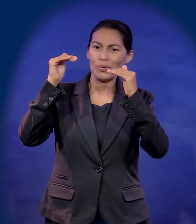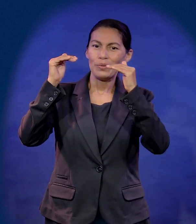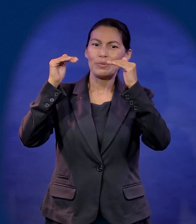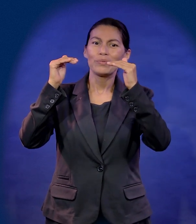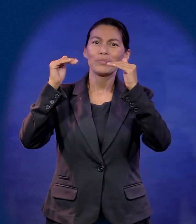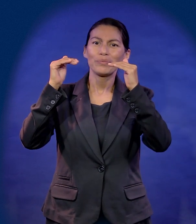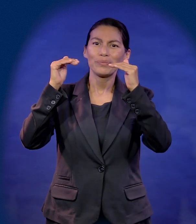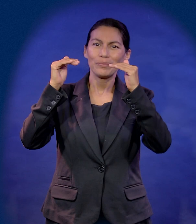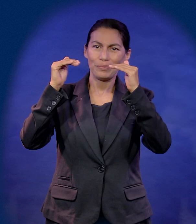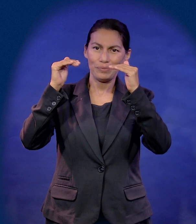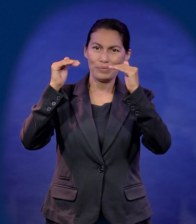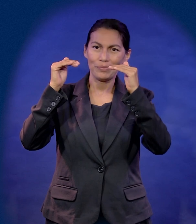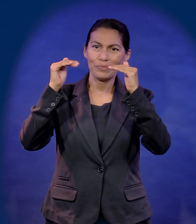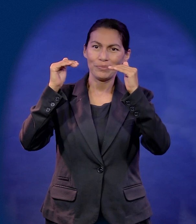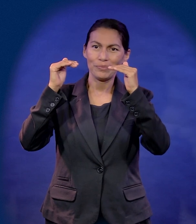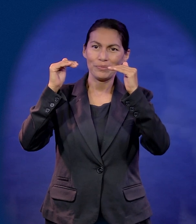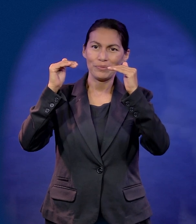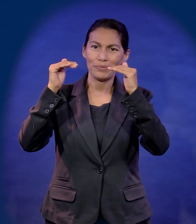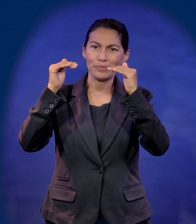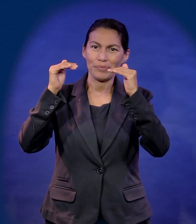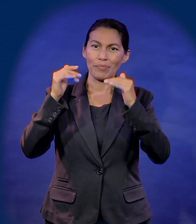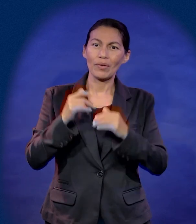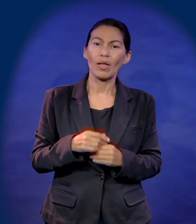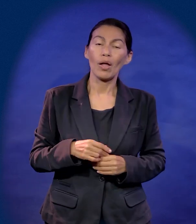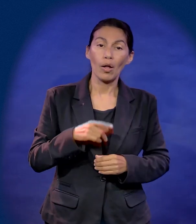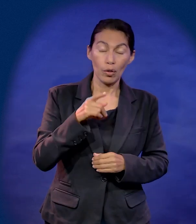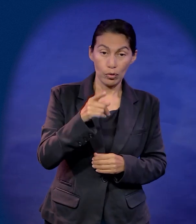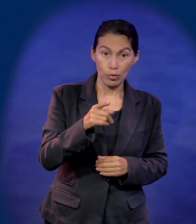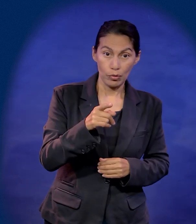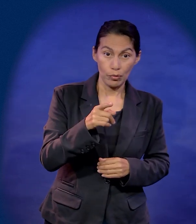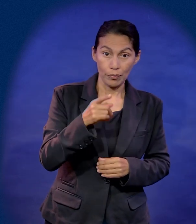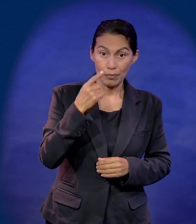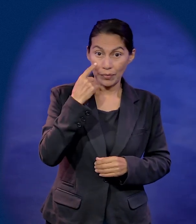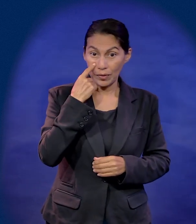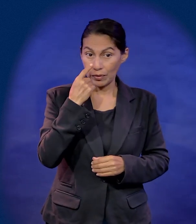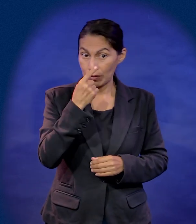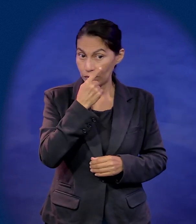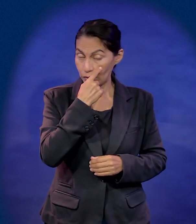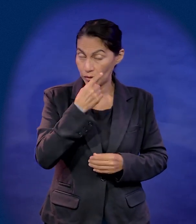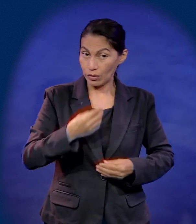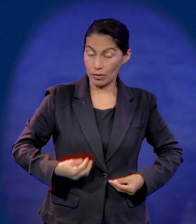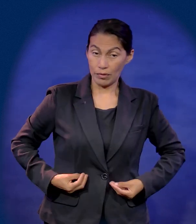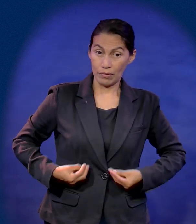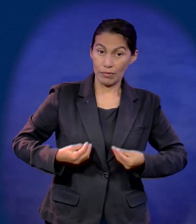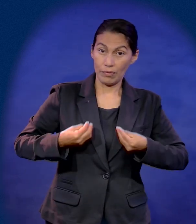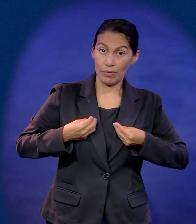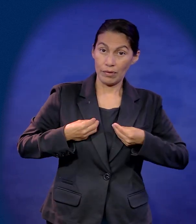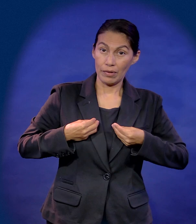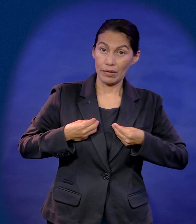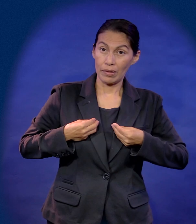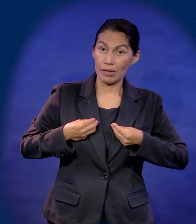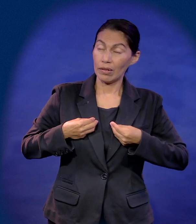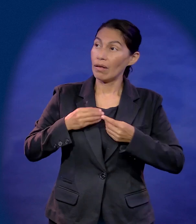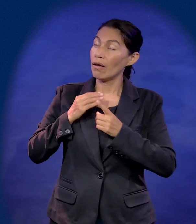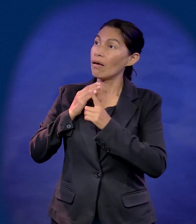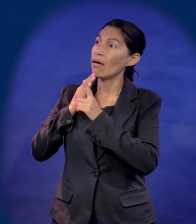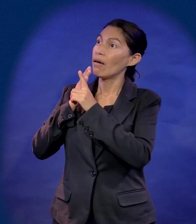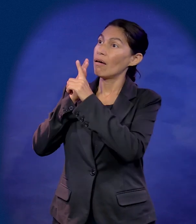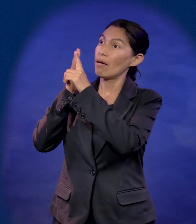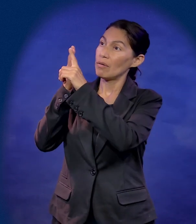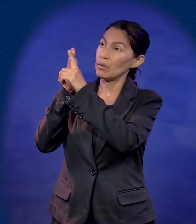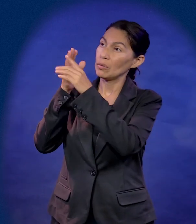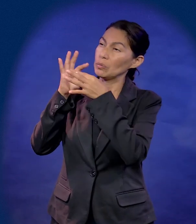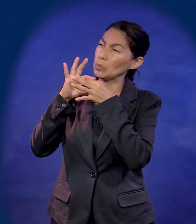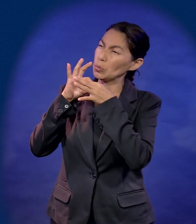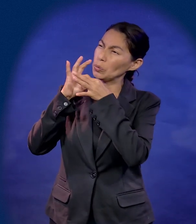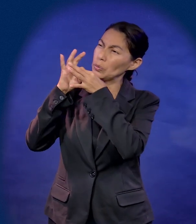eso la Escritura dice: crezcan hasta la estatura de Jesucristo. Cuando tú colocas tus ojos y el centro de tu vida es